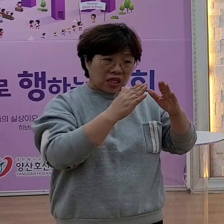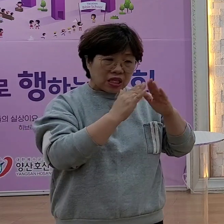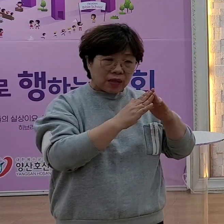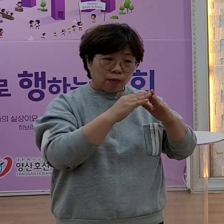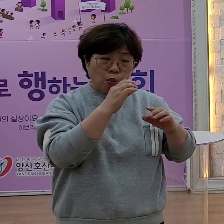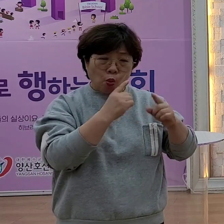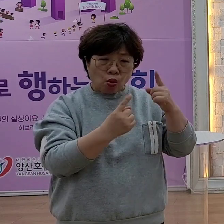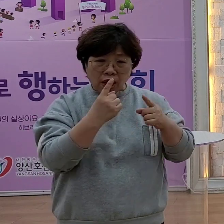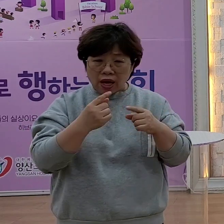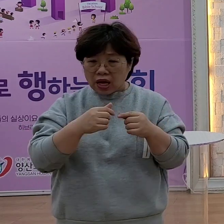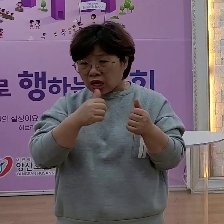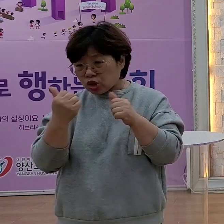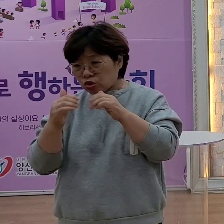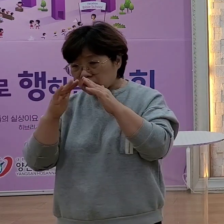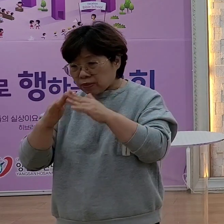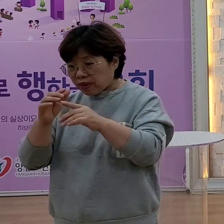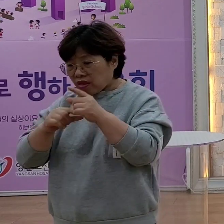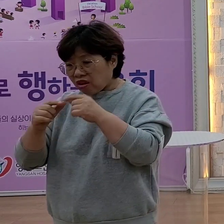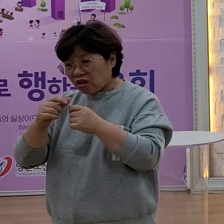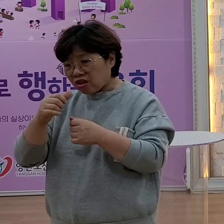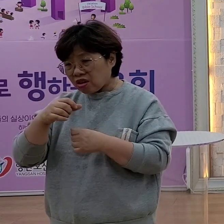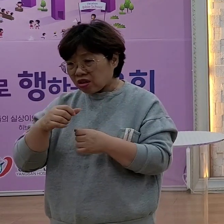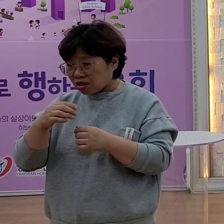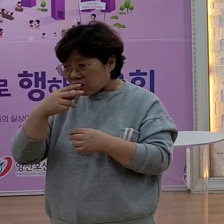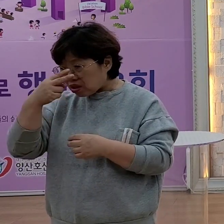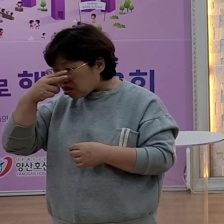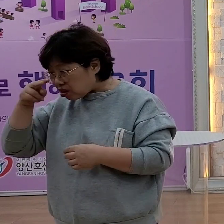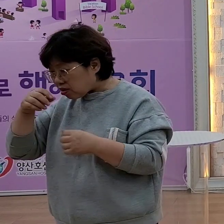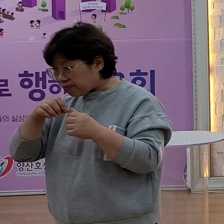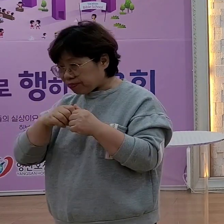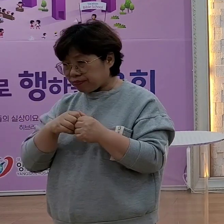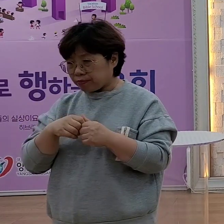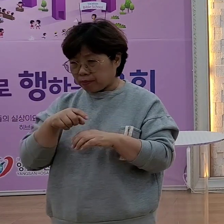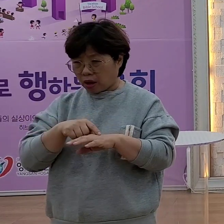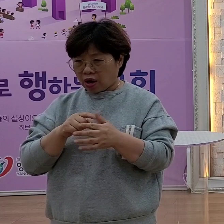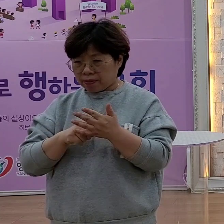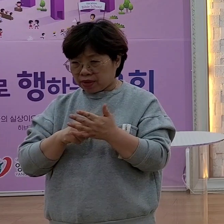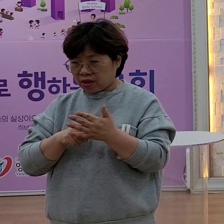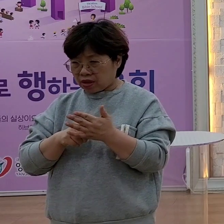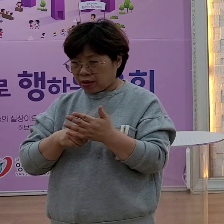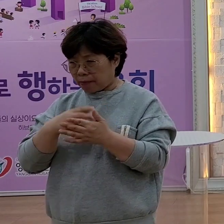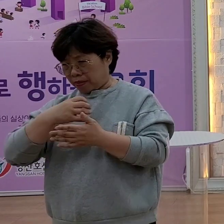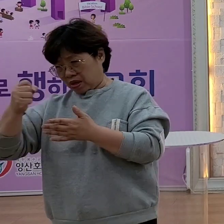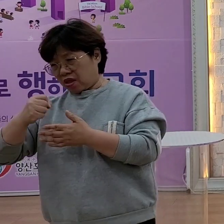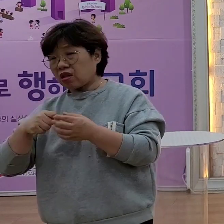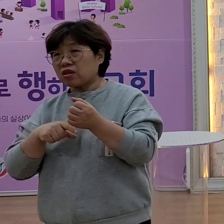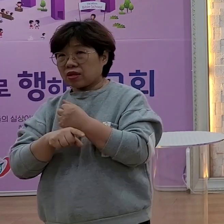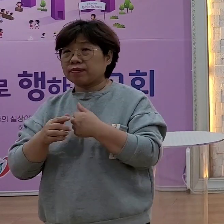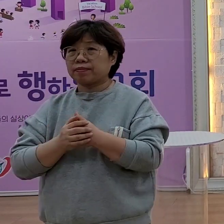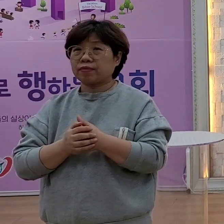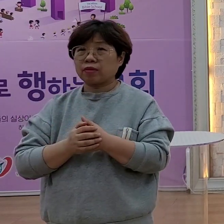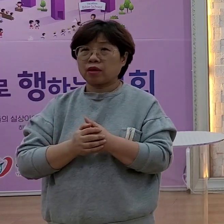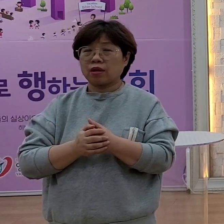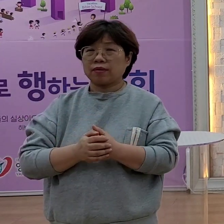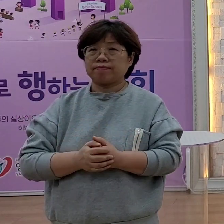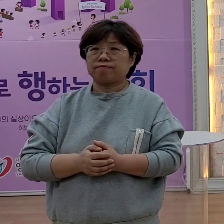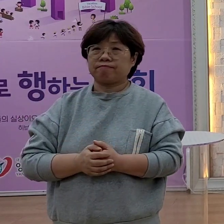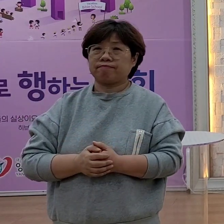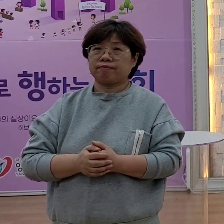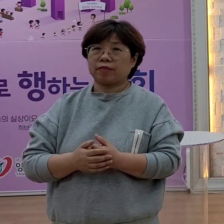이게 지혜로운 자다. 즉 인생이 곧 끝난다. 언젠가는 죽는다라는 것을 알기 때문에